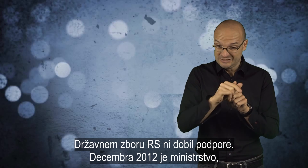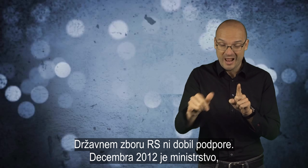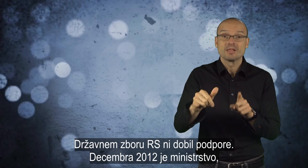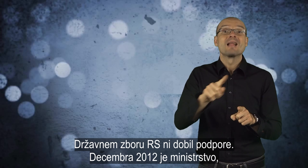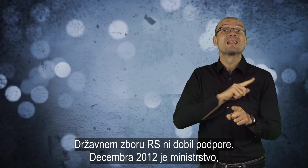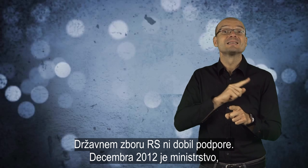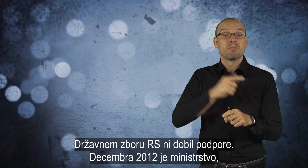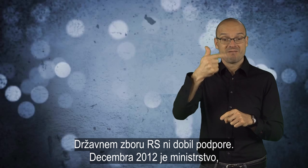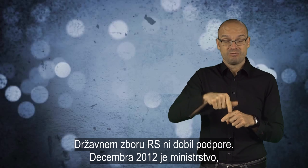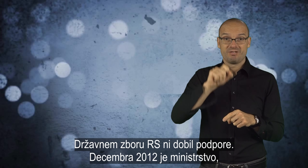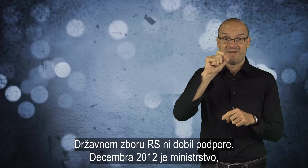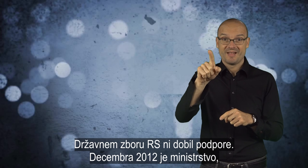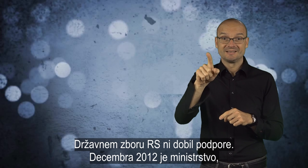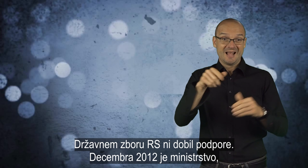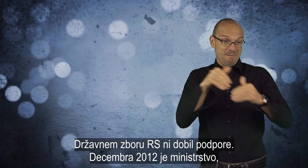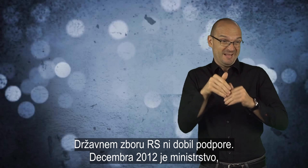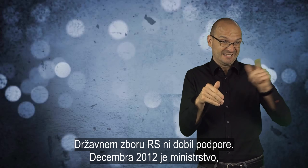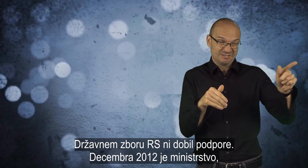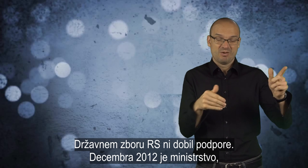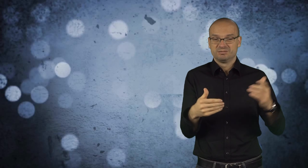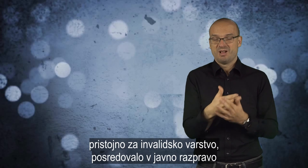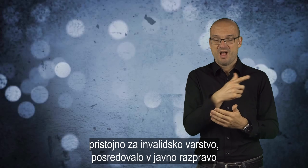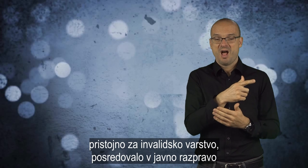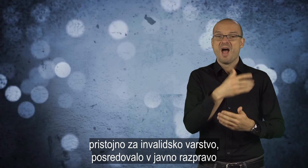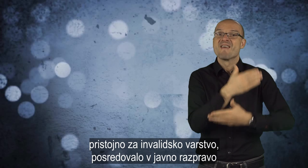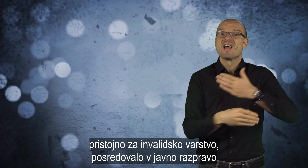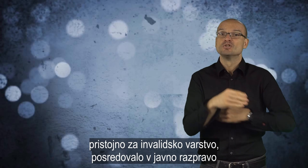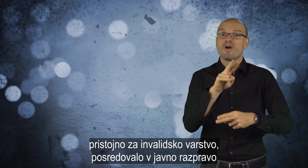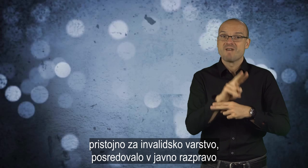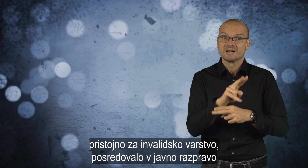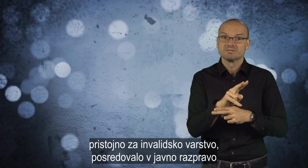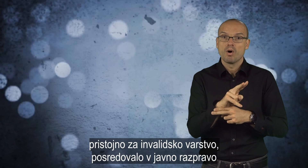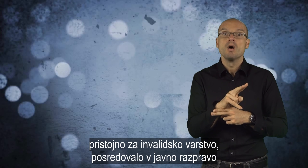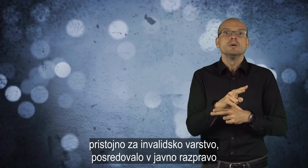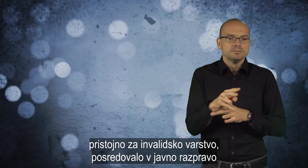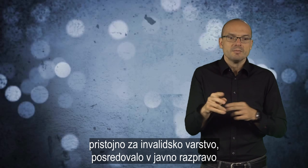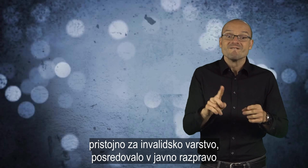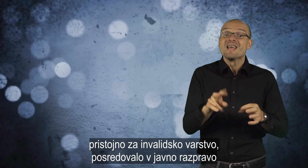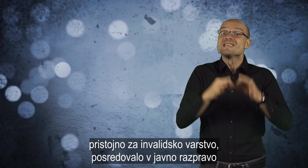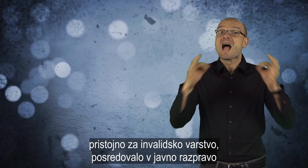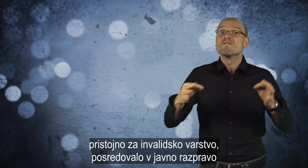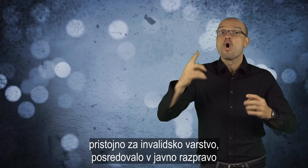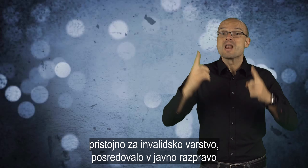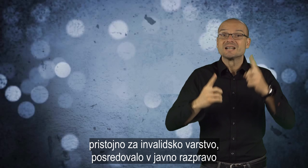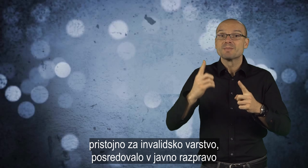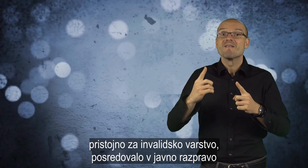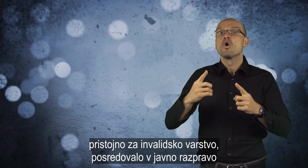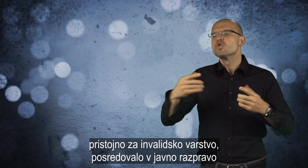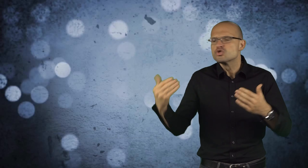Decembra 2012 je ministrstvo, pristojno za invalidsko varstvo, posredovalo v javno razpravo nov